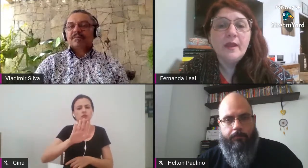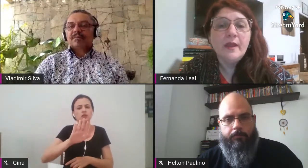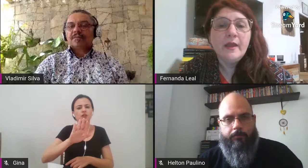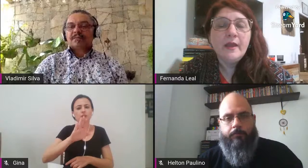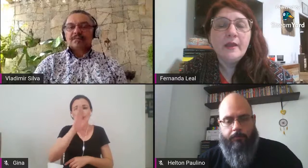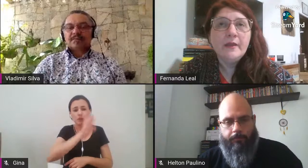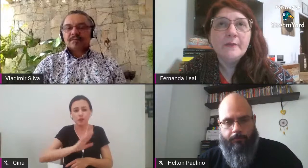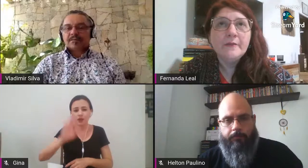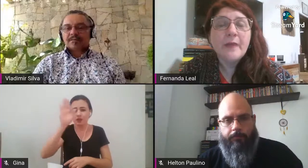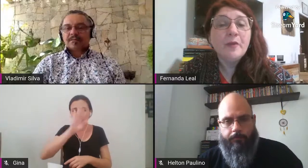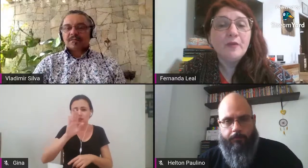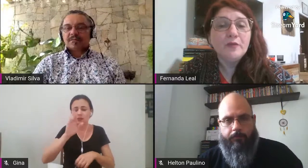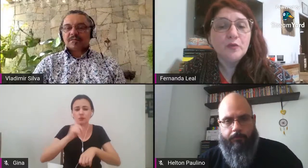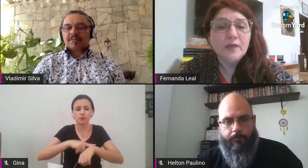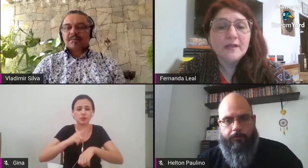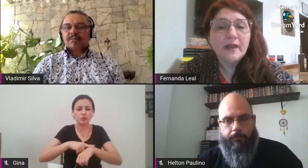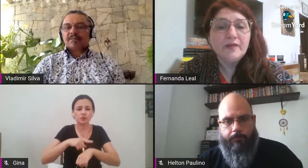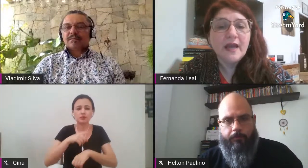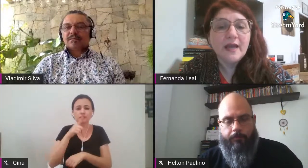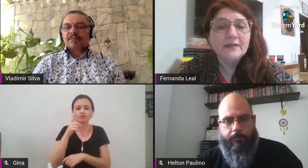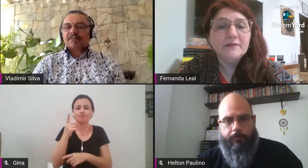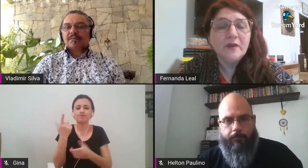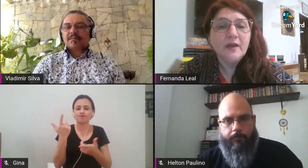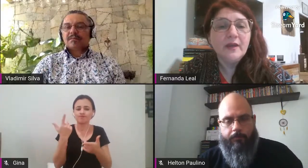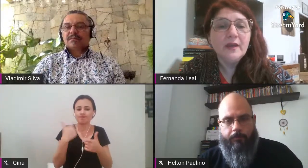e a pandemia só